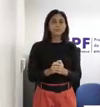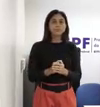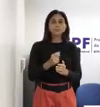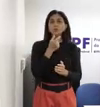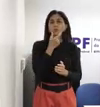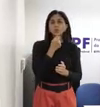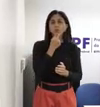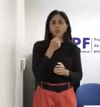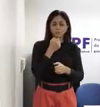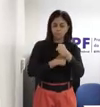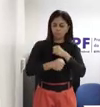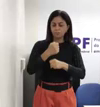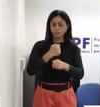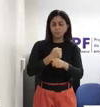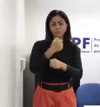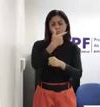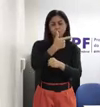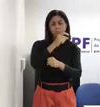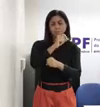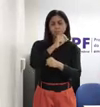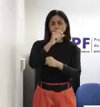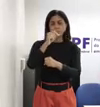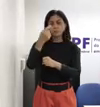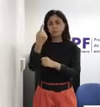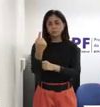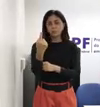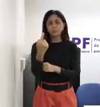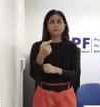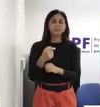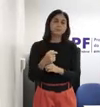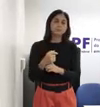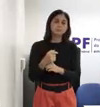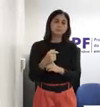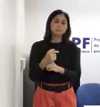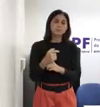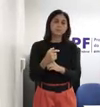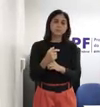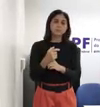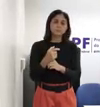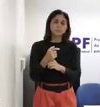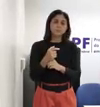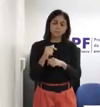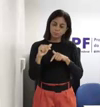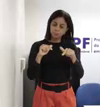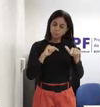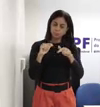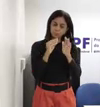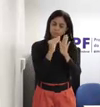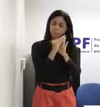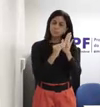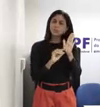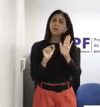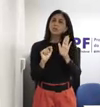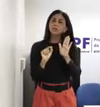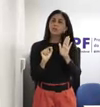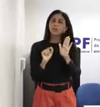Então já tem alguns anos dessa obra né 2001 e nessa obra ele eh fazia a diferença entre os